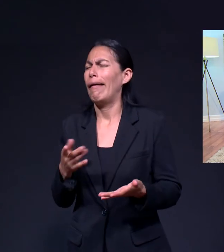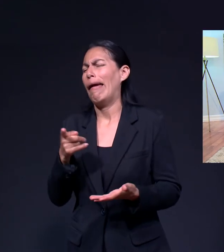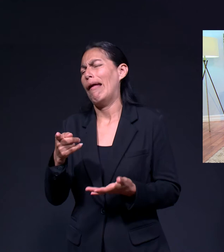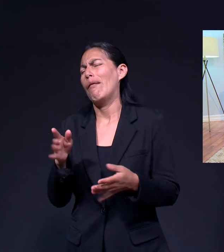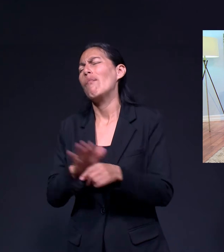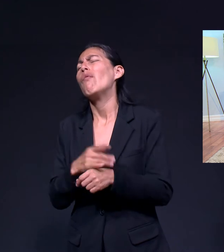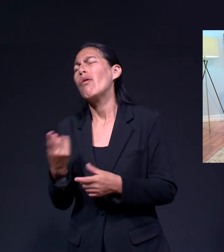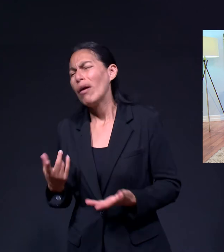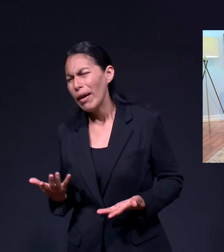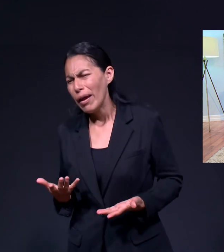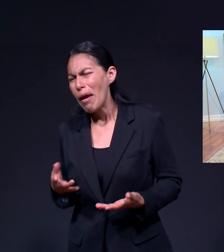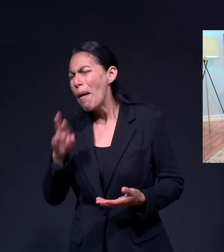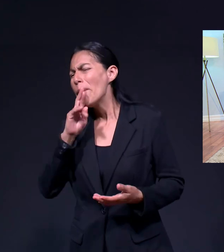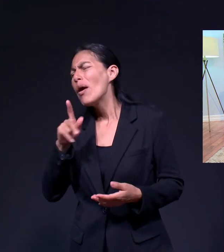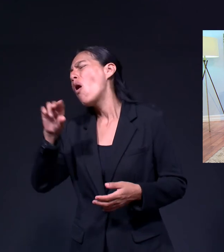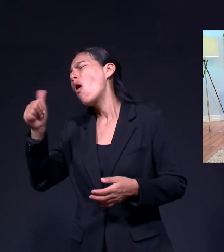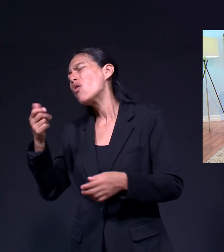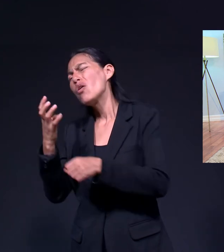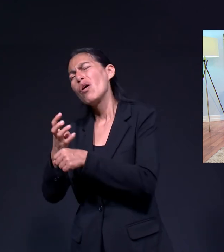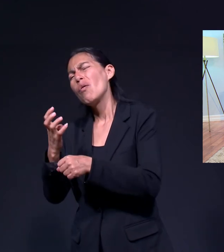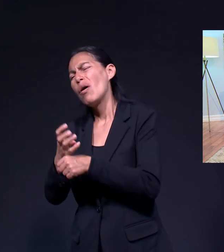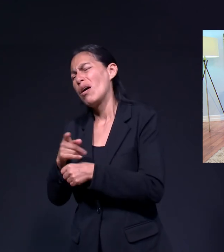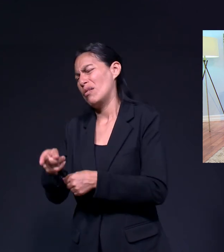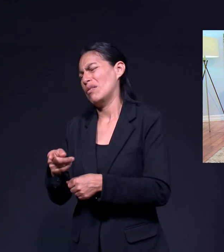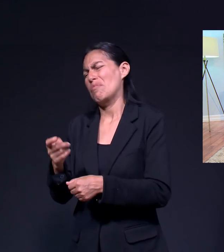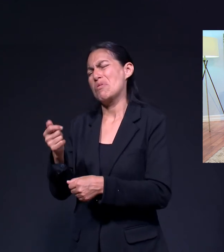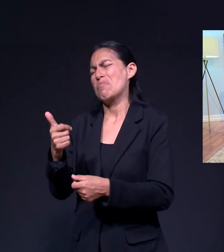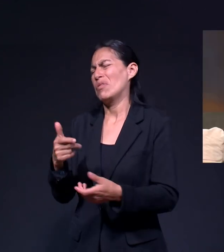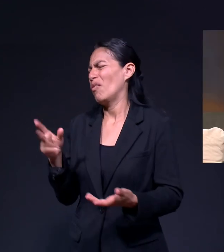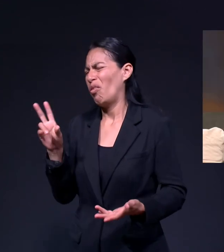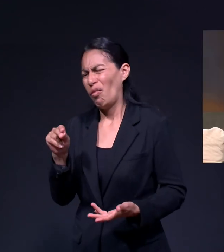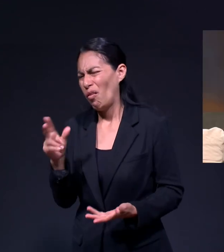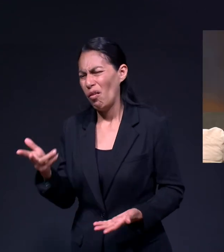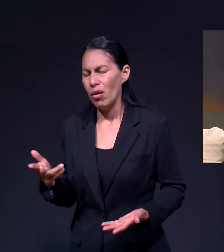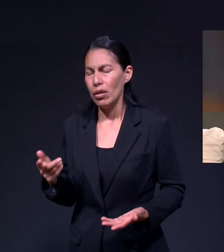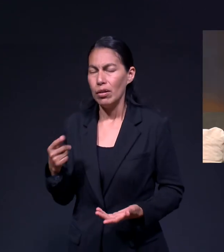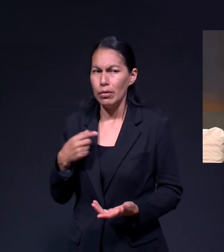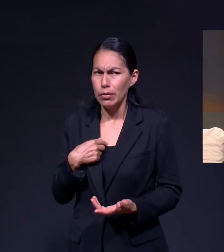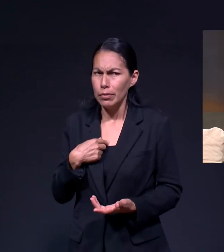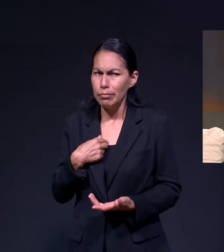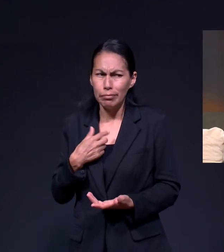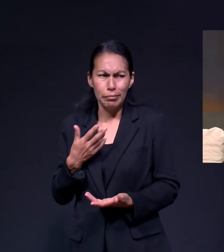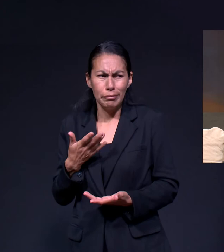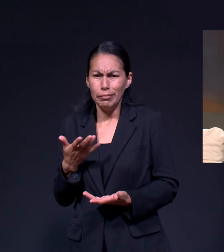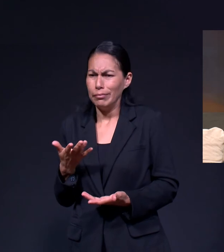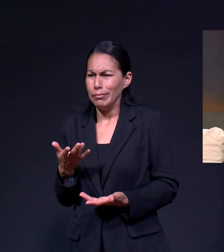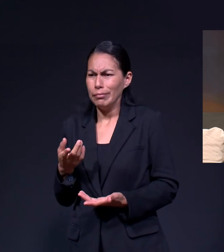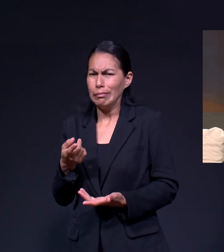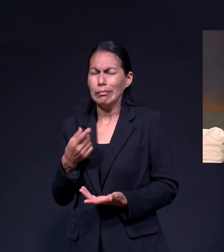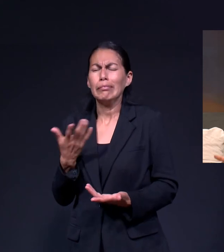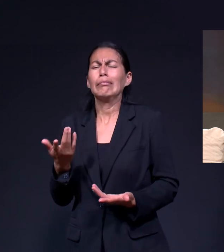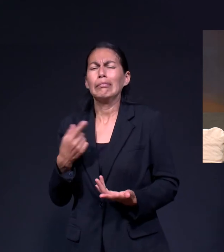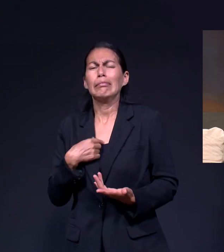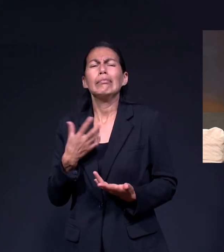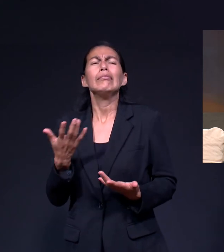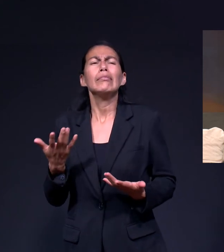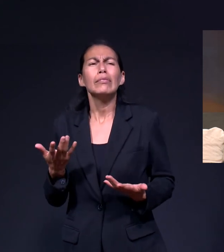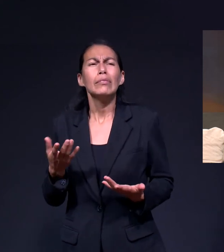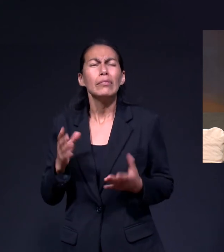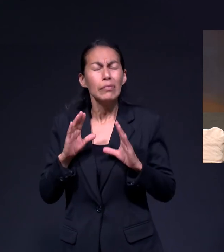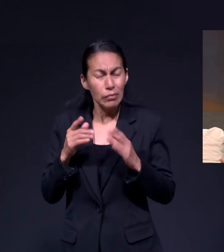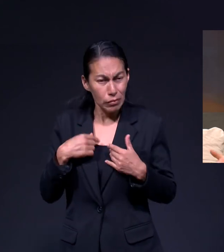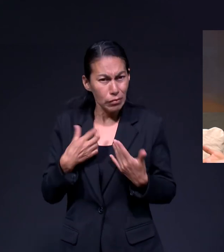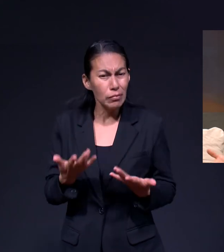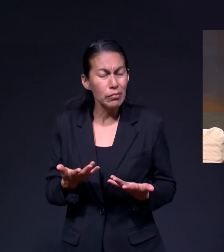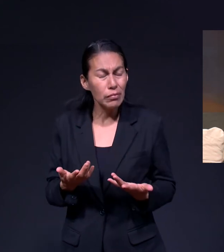años está ahí presente no de aquí estoy igual a éste pero si decía no nos hubiéramos el adecuado el 7 ya tenía 18 años o sea